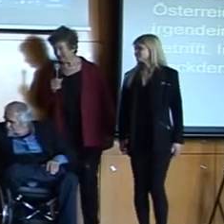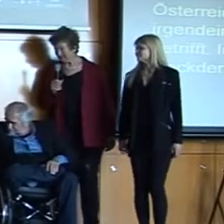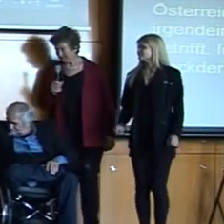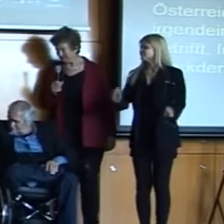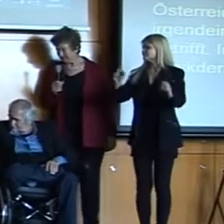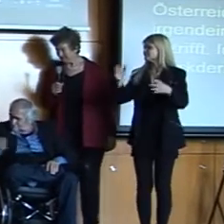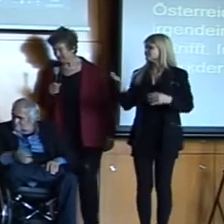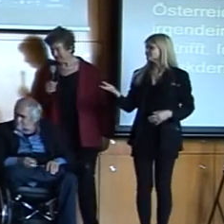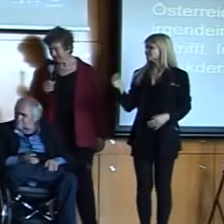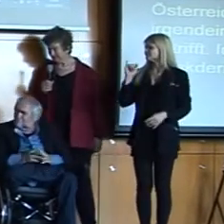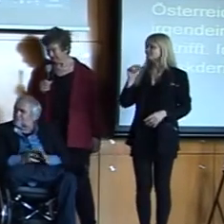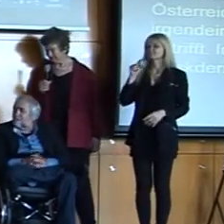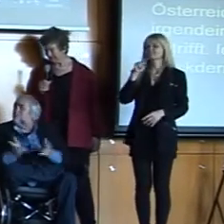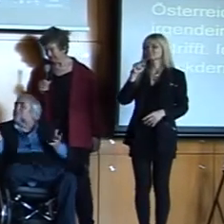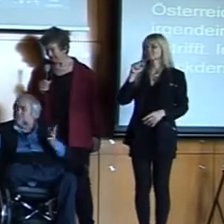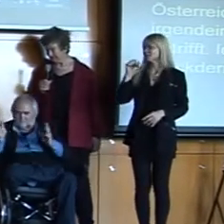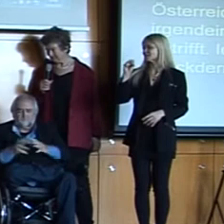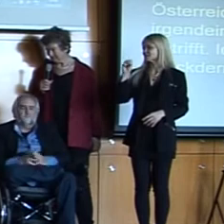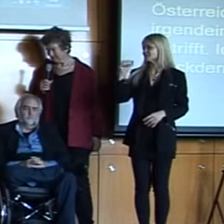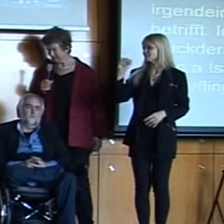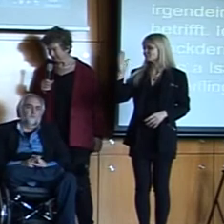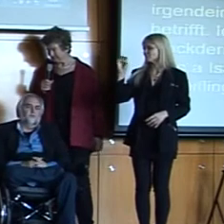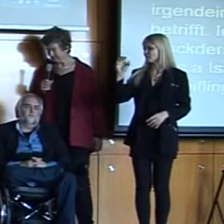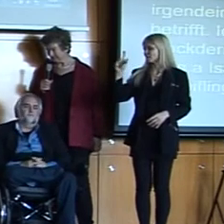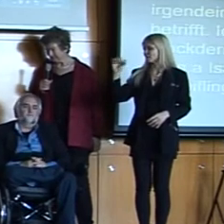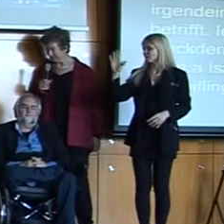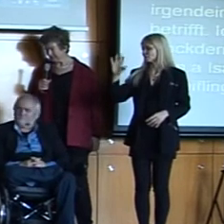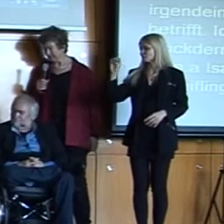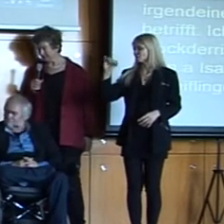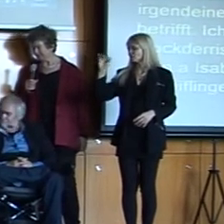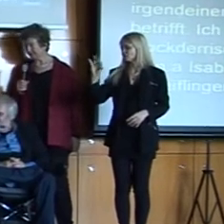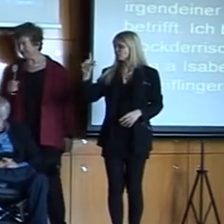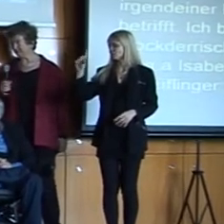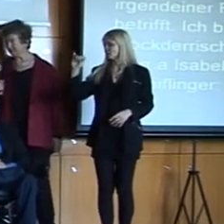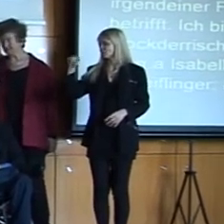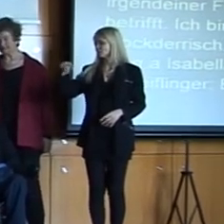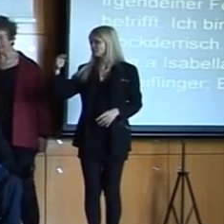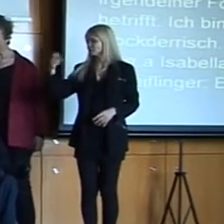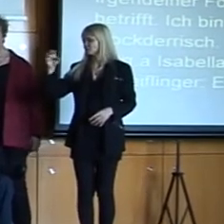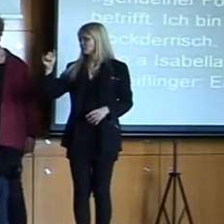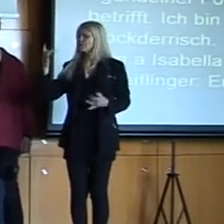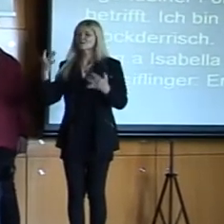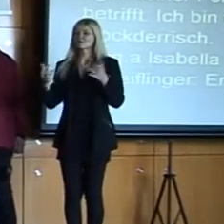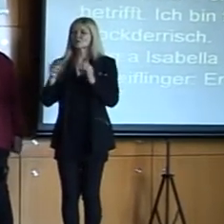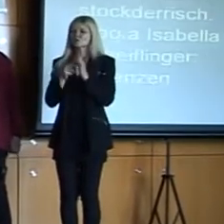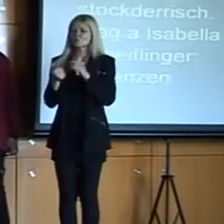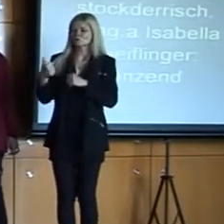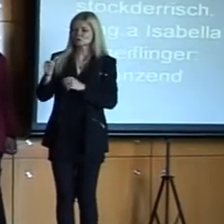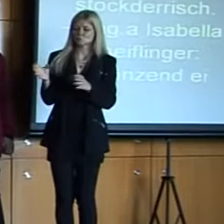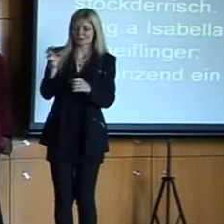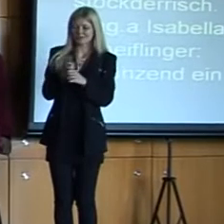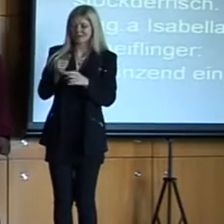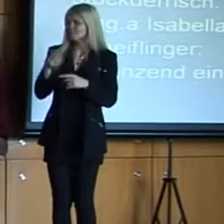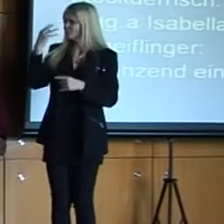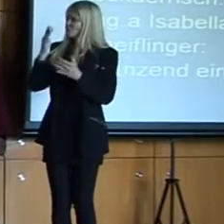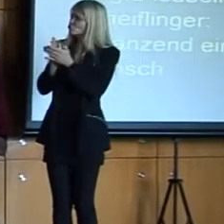Isabella Scheiflinger. Vielleicht noch ergänzend, auch noch ein Wunsch an die Politik einfach. Also ich würde